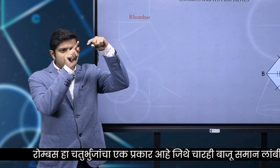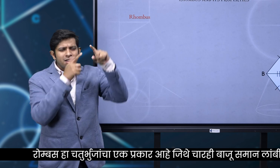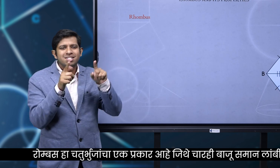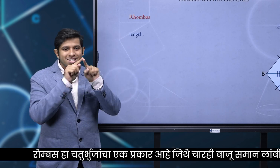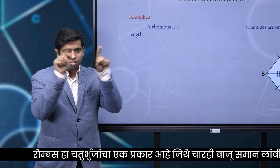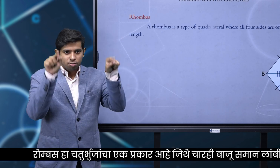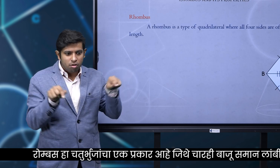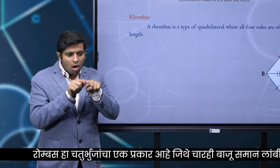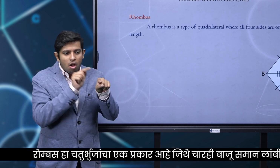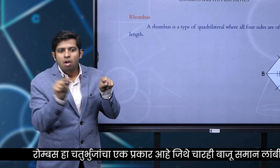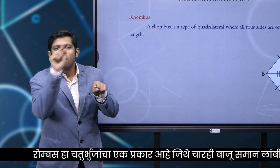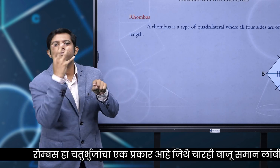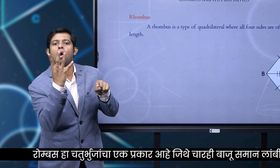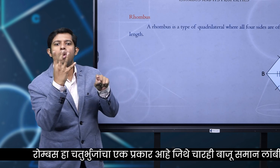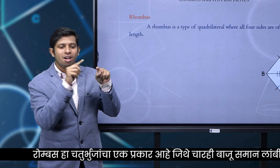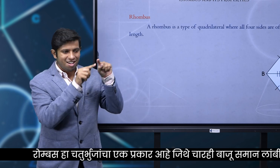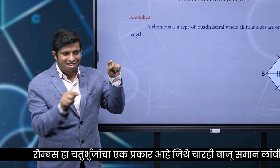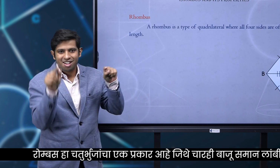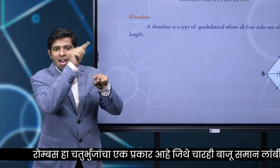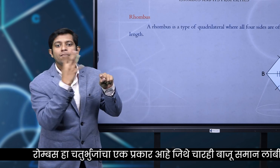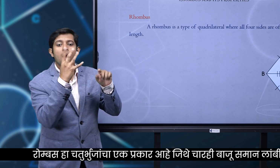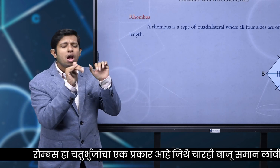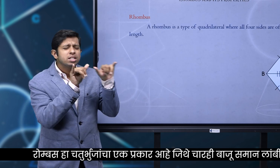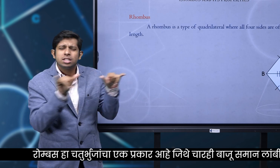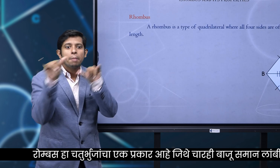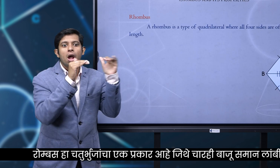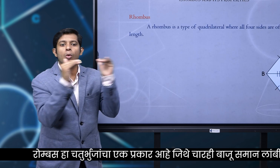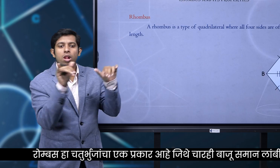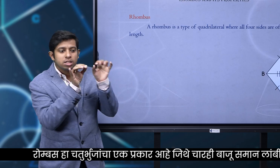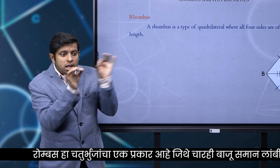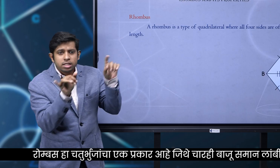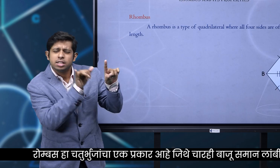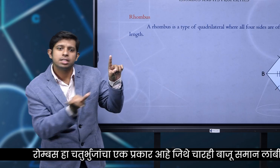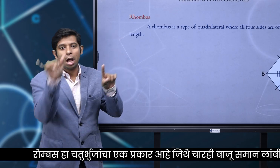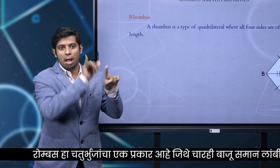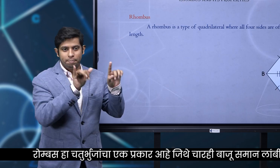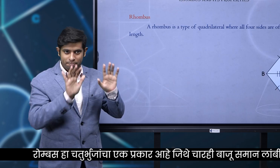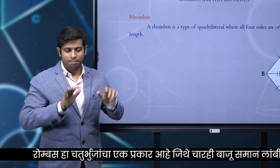रोम्बस हा चतुर्भुजांचा एक प्रकार आहे जिथे चारही बाजू समान लांबीच्या असतात.